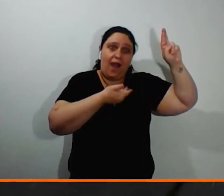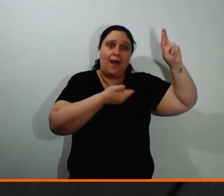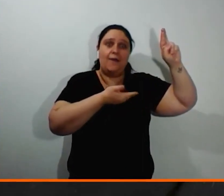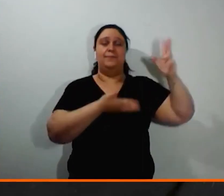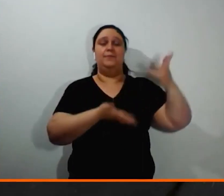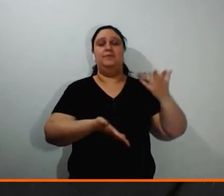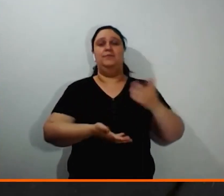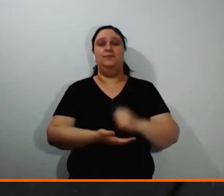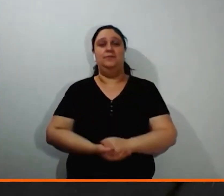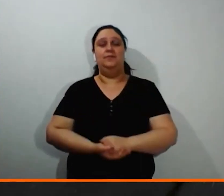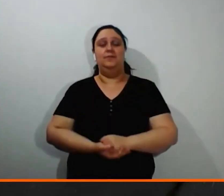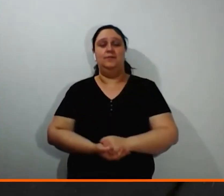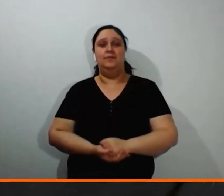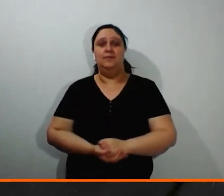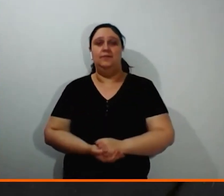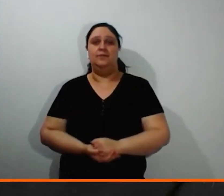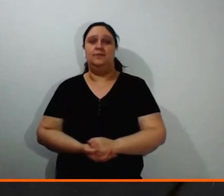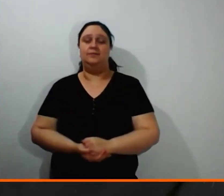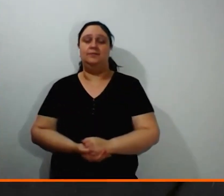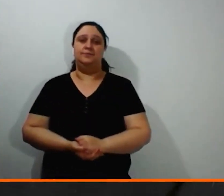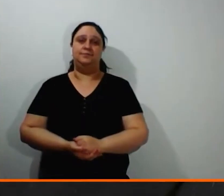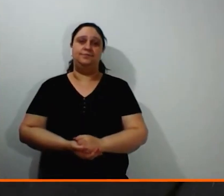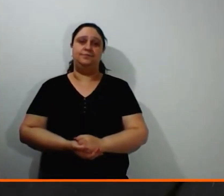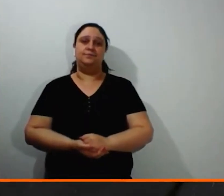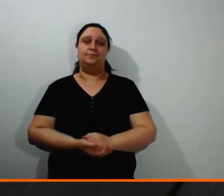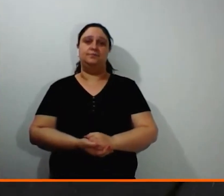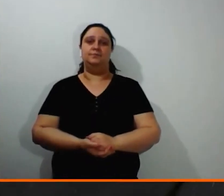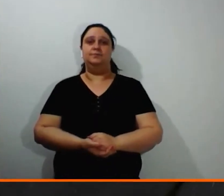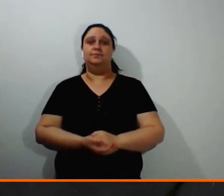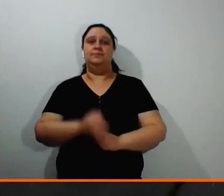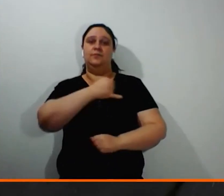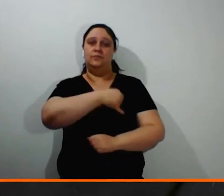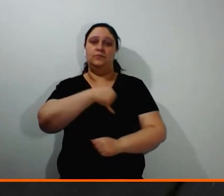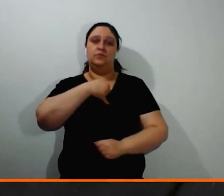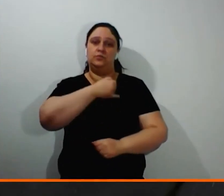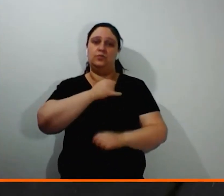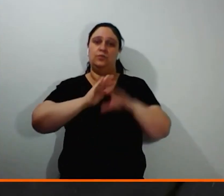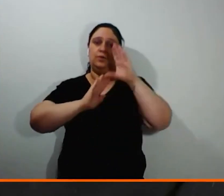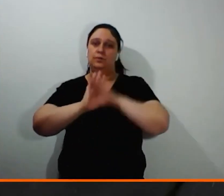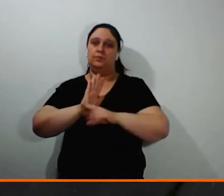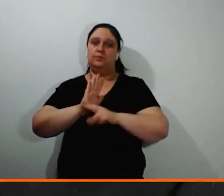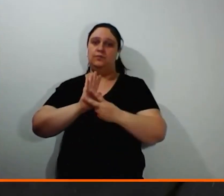Jesus. Então vamos lá para o João, capítulo 21.